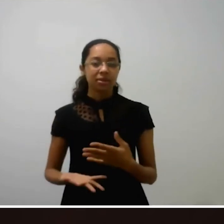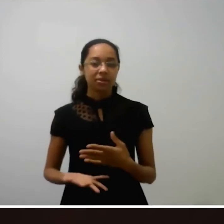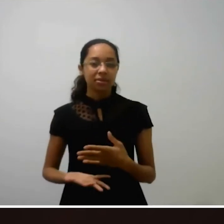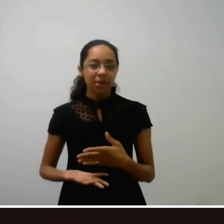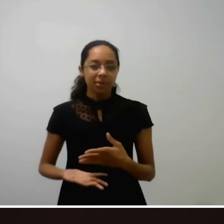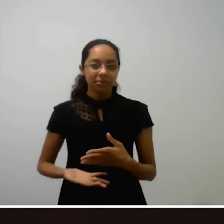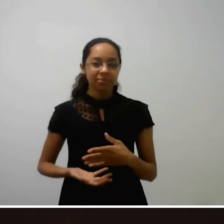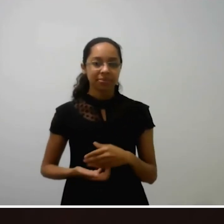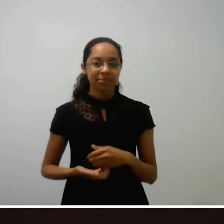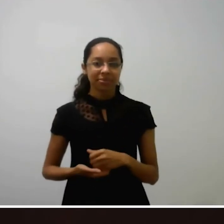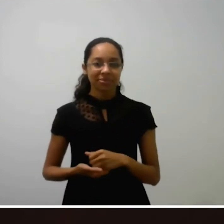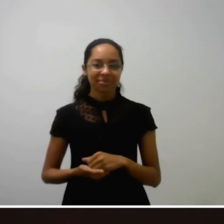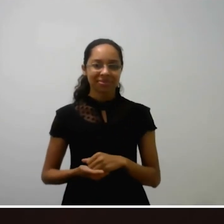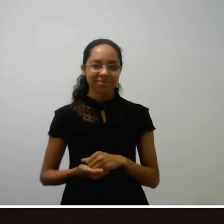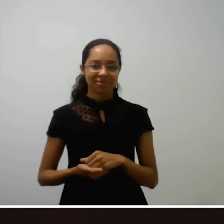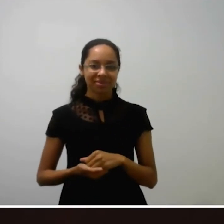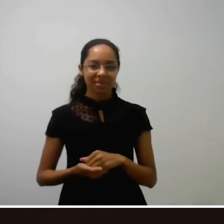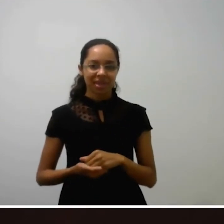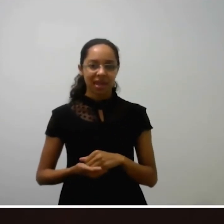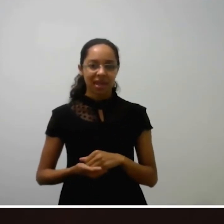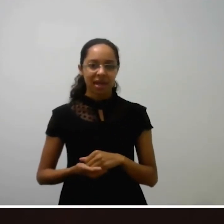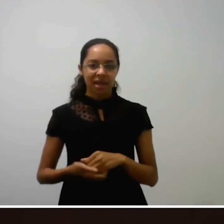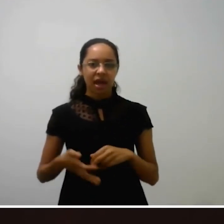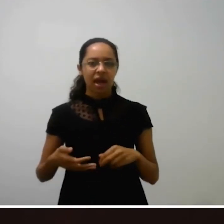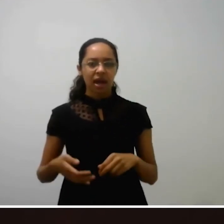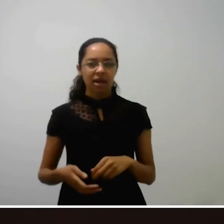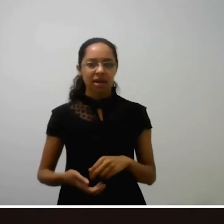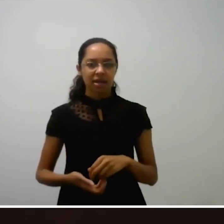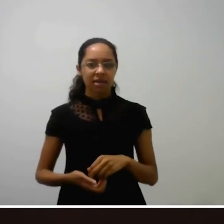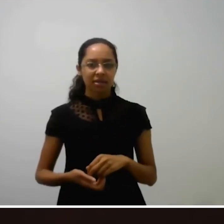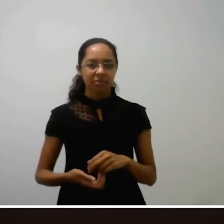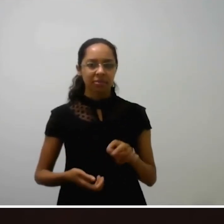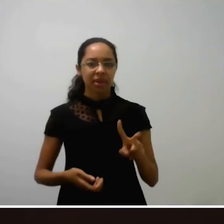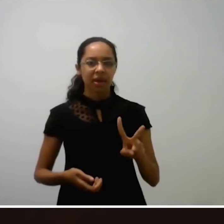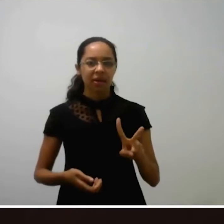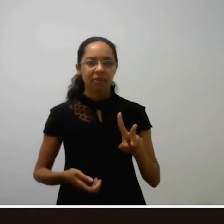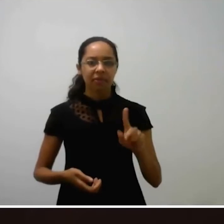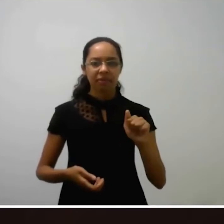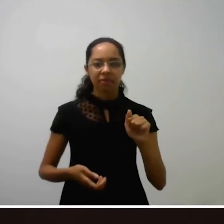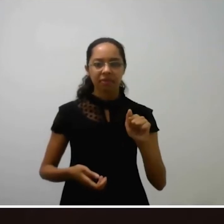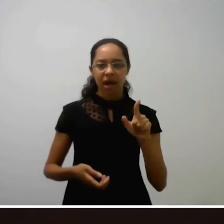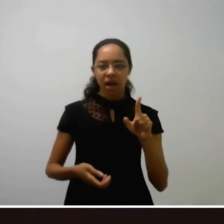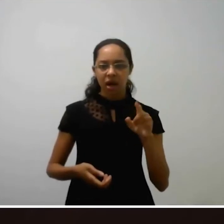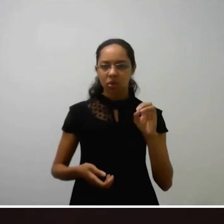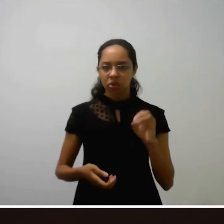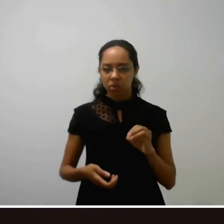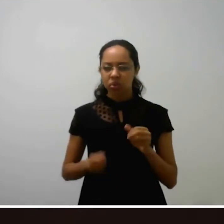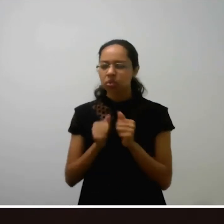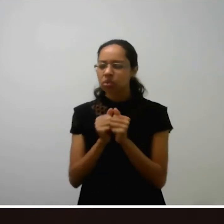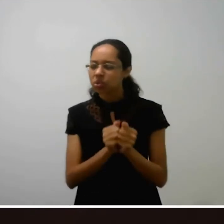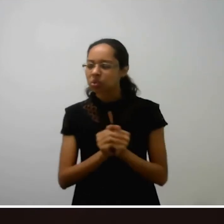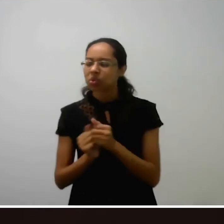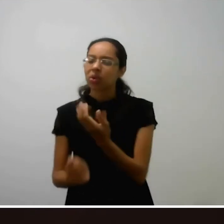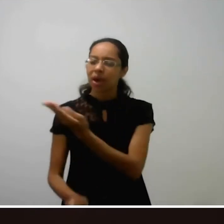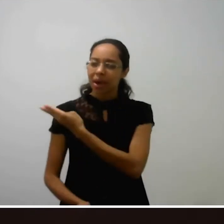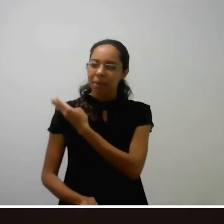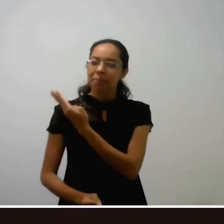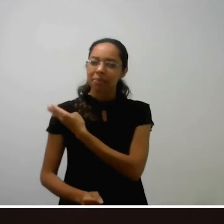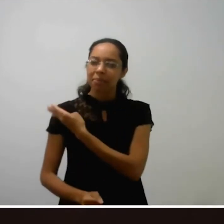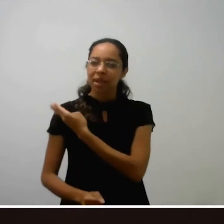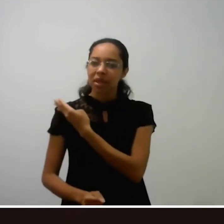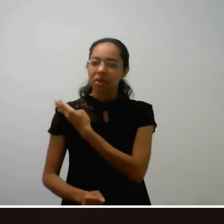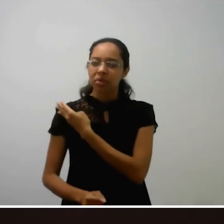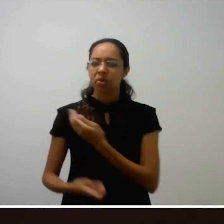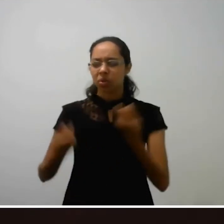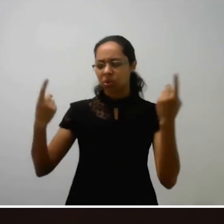protesto pessoal contra os enganos e a corrupção da igreja, a hierarquia romana